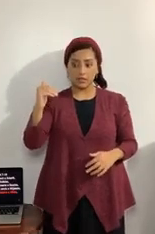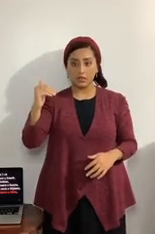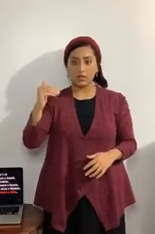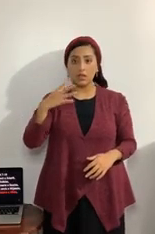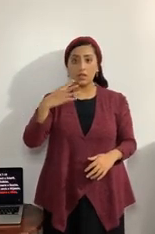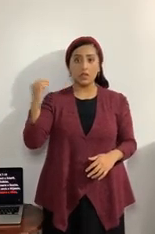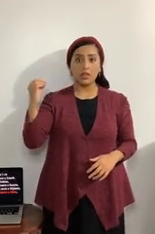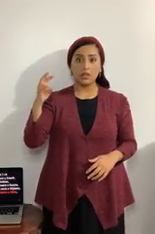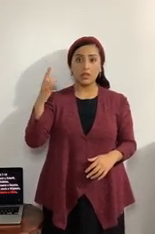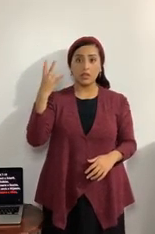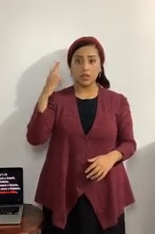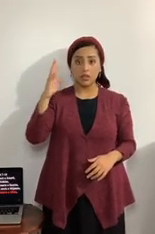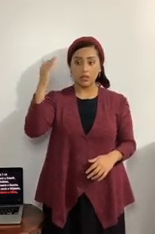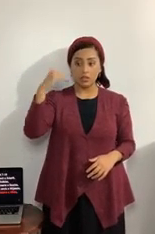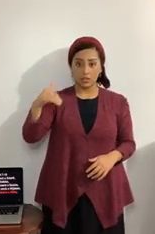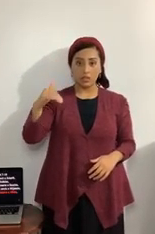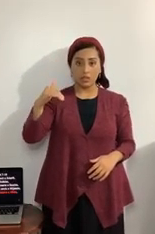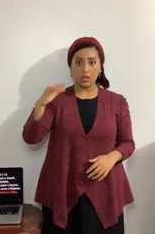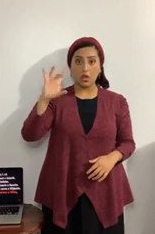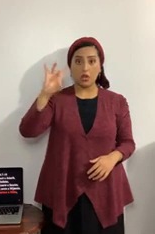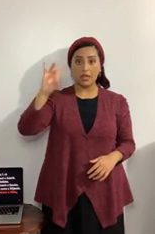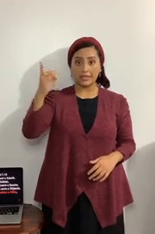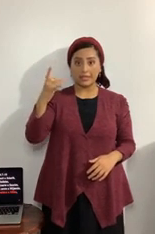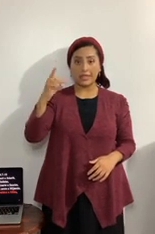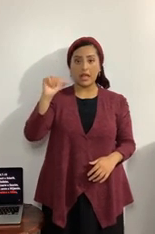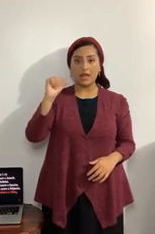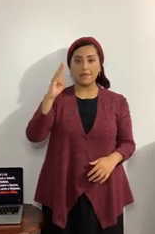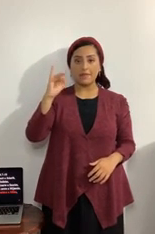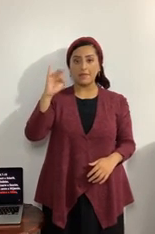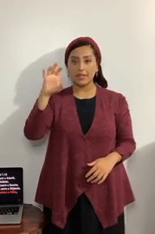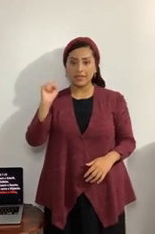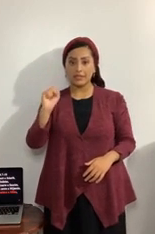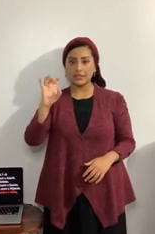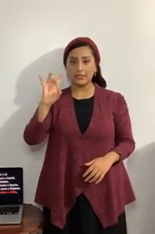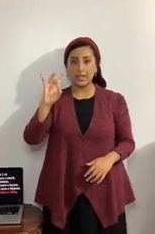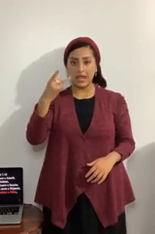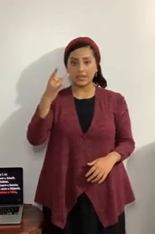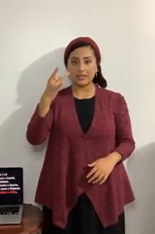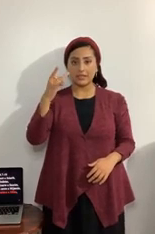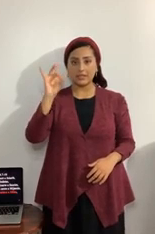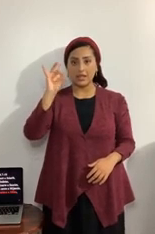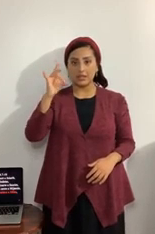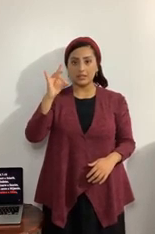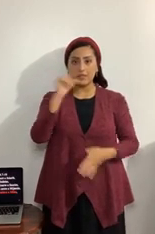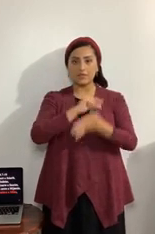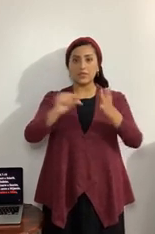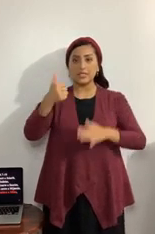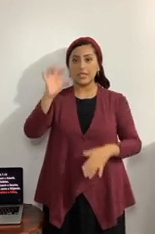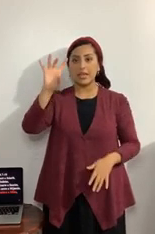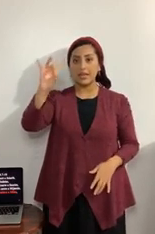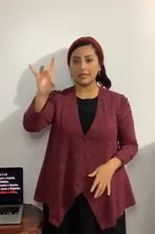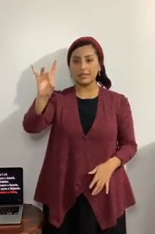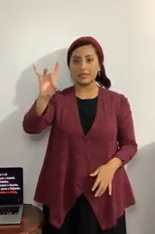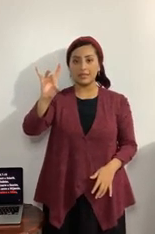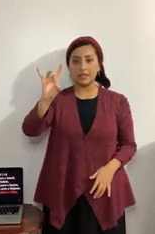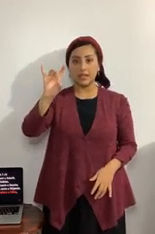la séptima a Acos, la octava a Abías, la octava, anótalo, verso 10. La séptima a Acos,